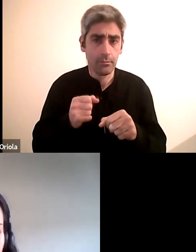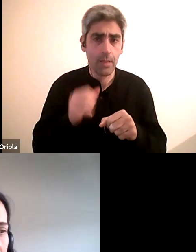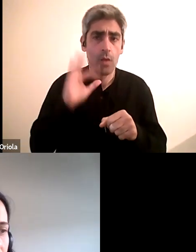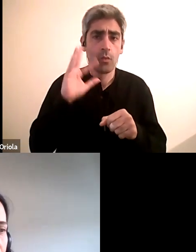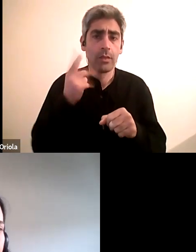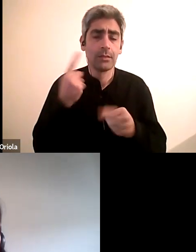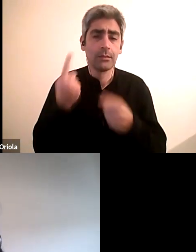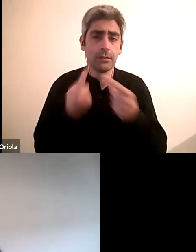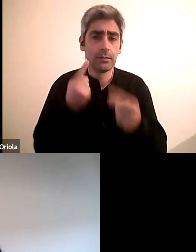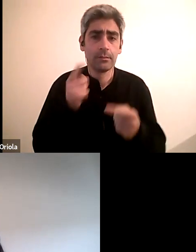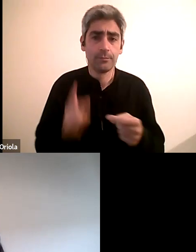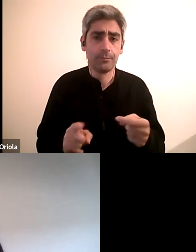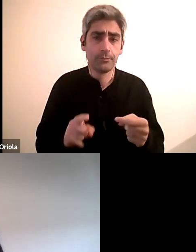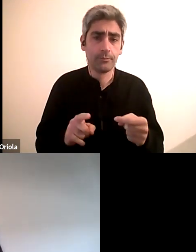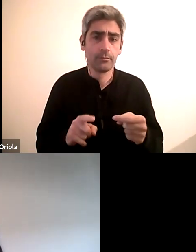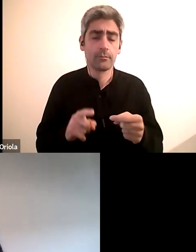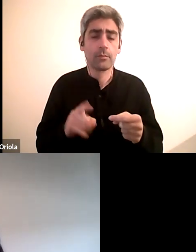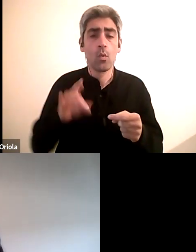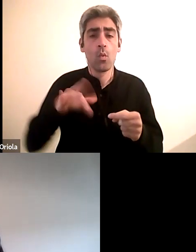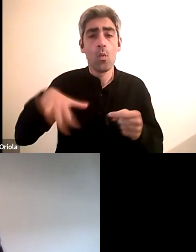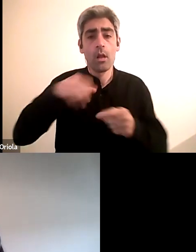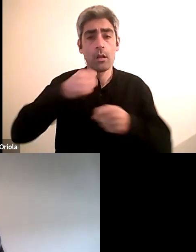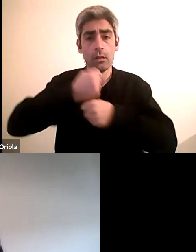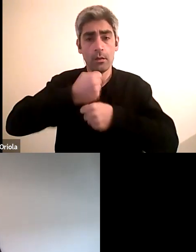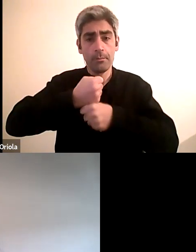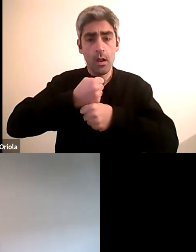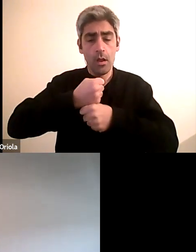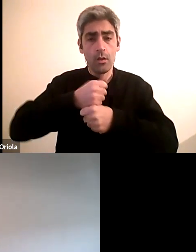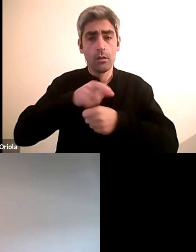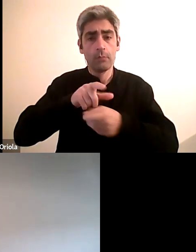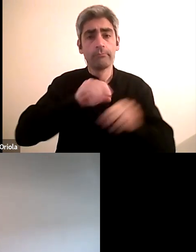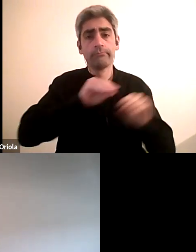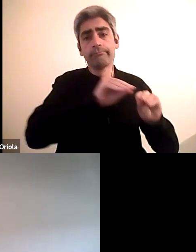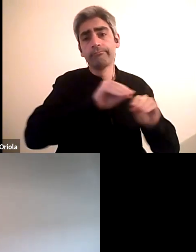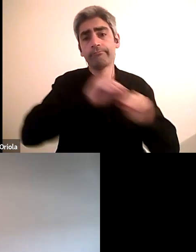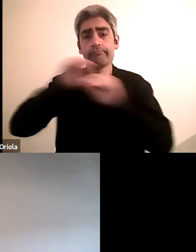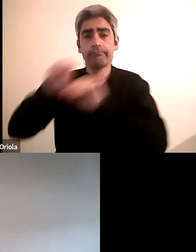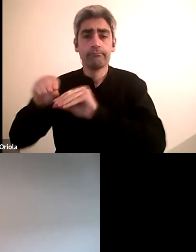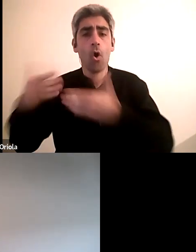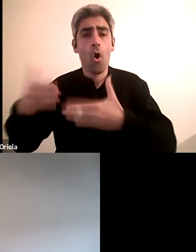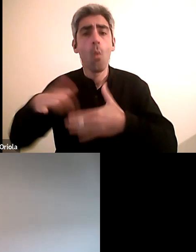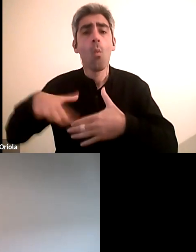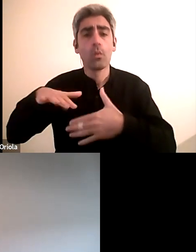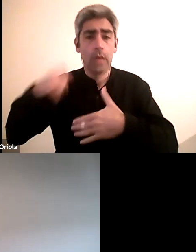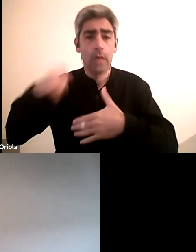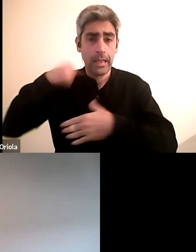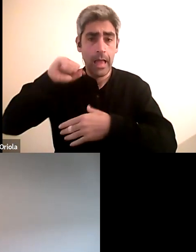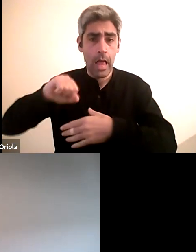Acontece que o local de trabalho está transferido para a residência.